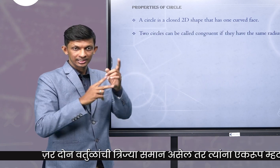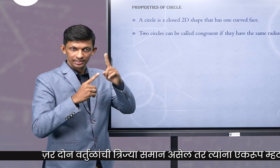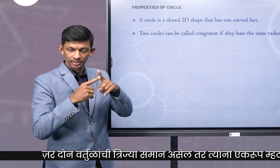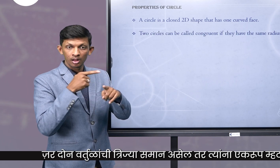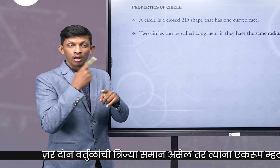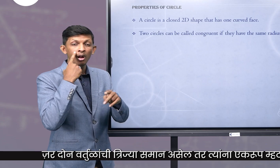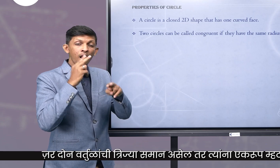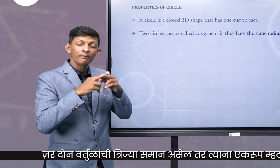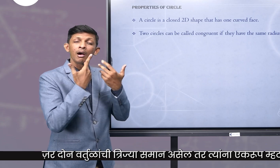एकरूप म्हटले जाऊ शकते.